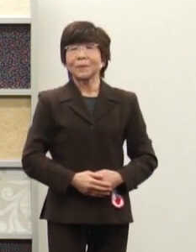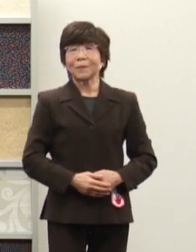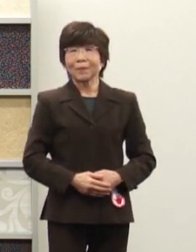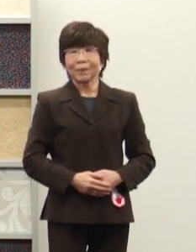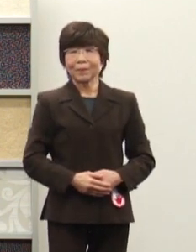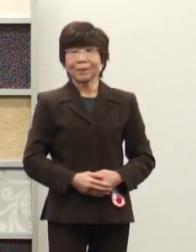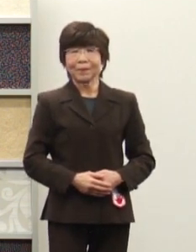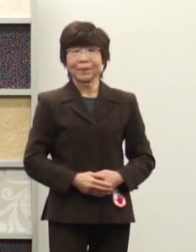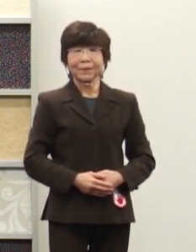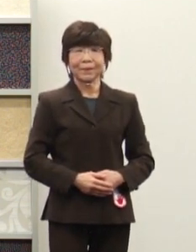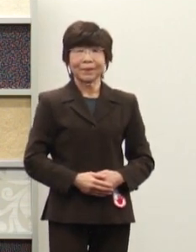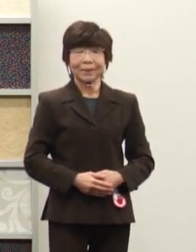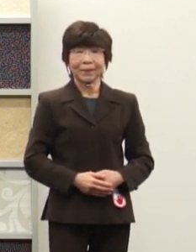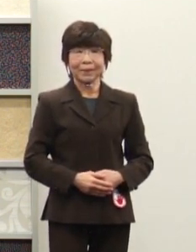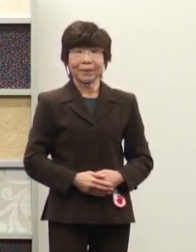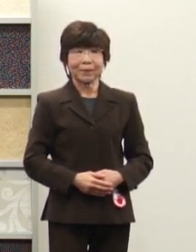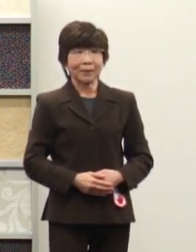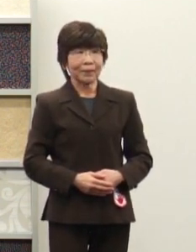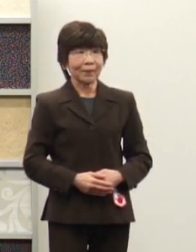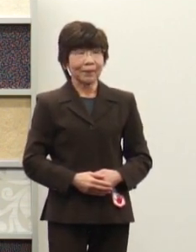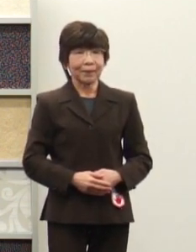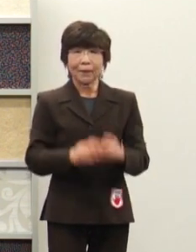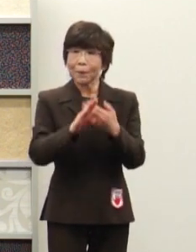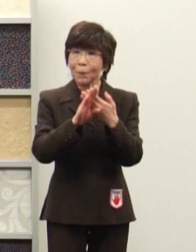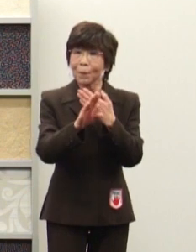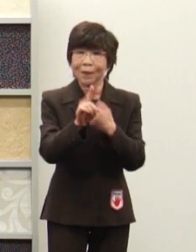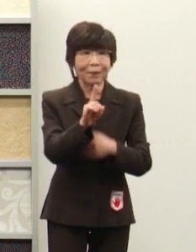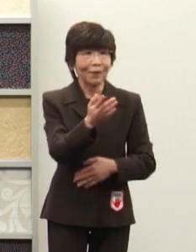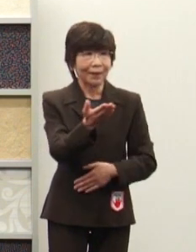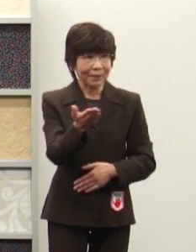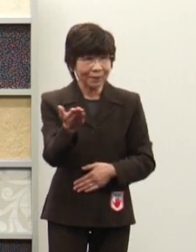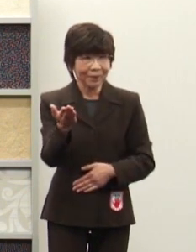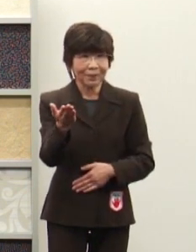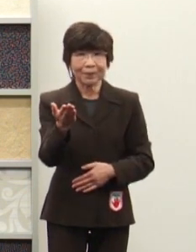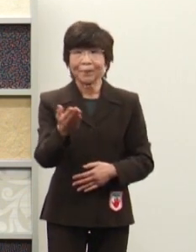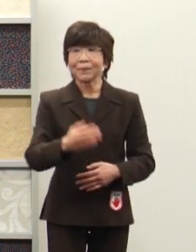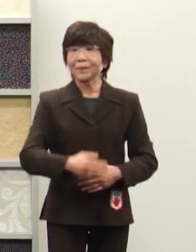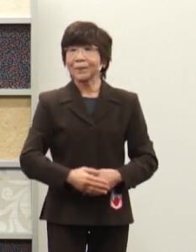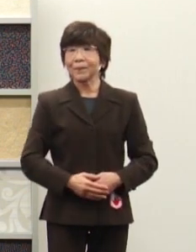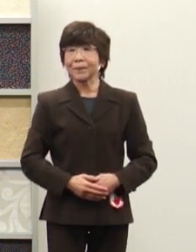はい、ありがとうございます。 よろしいですか。はい、他はいかがでしょうか。